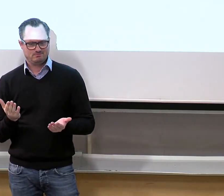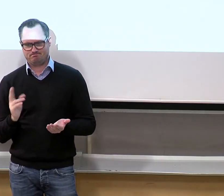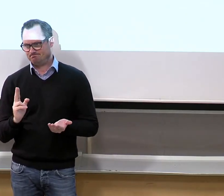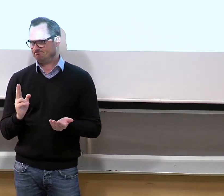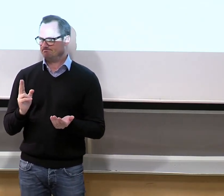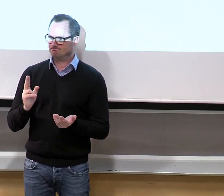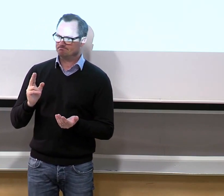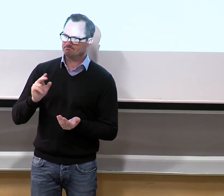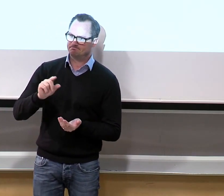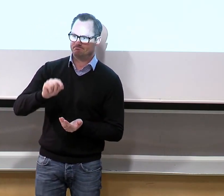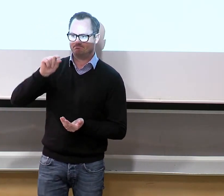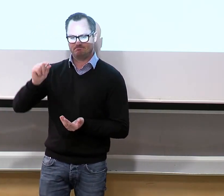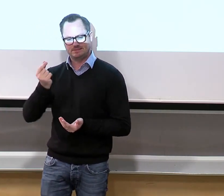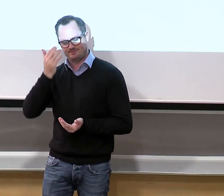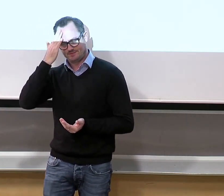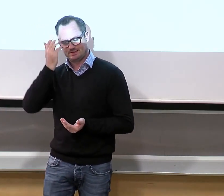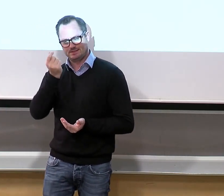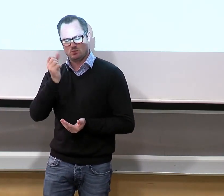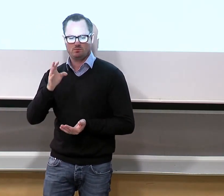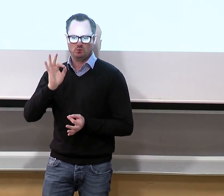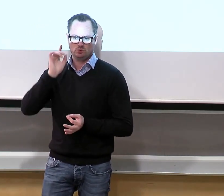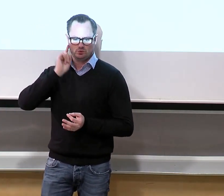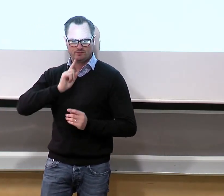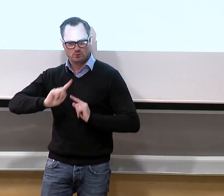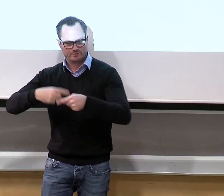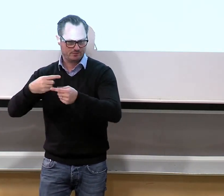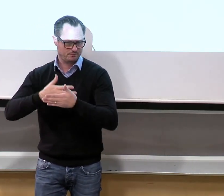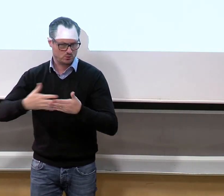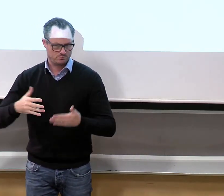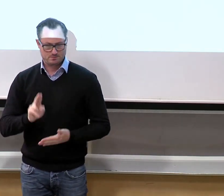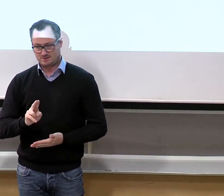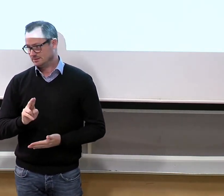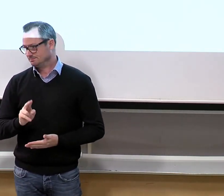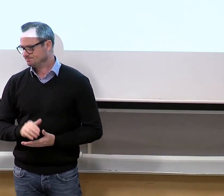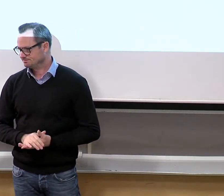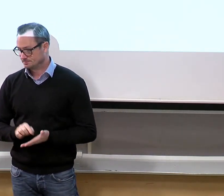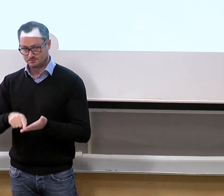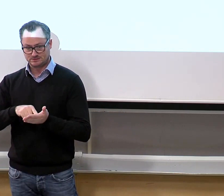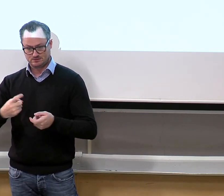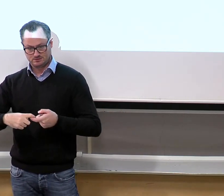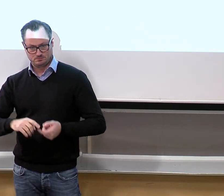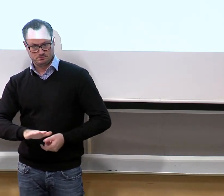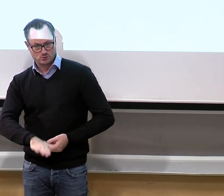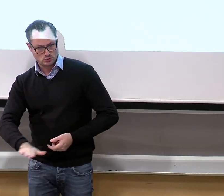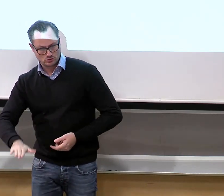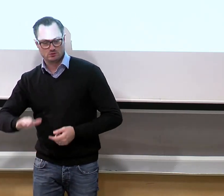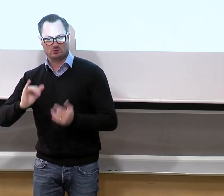Och det är så att det finns väldigt lite forskning om döva idag och hur döva utvecklar språk